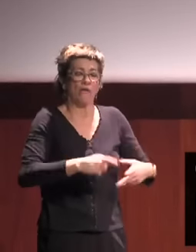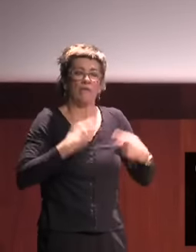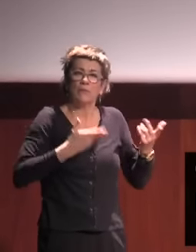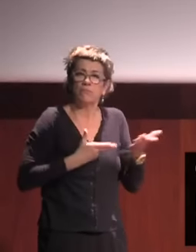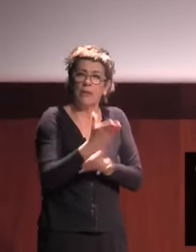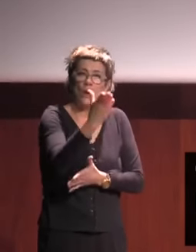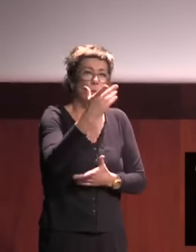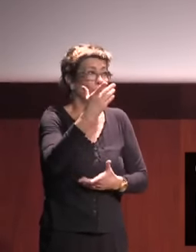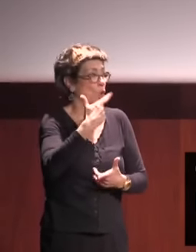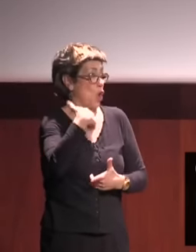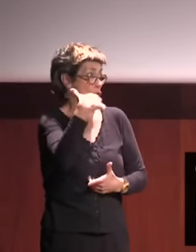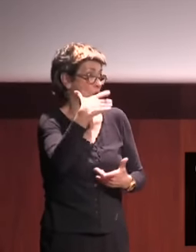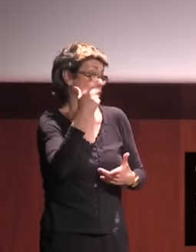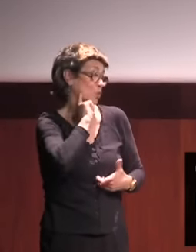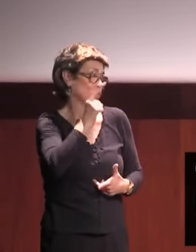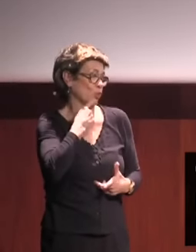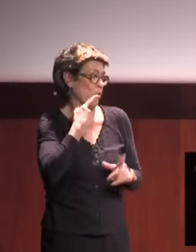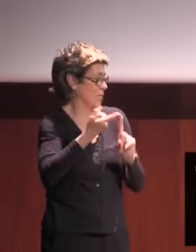sourds.